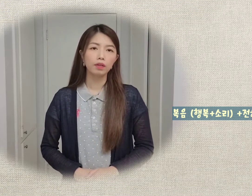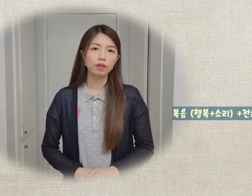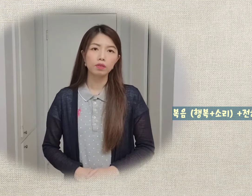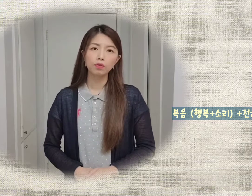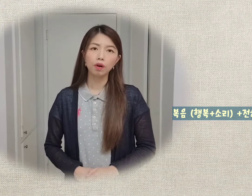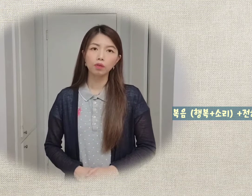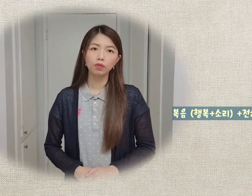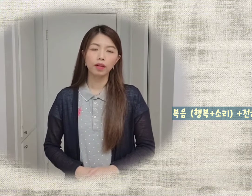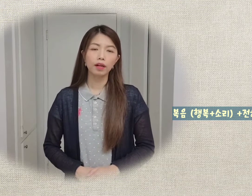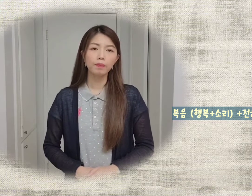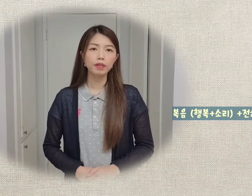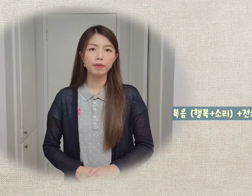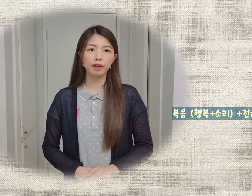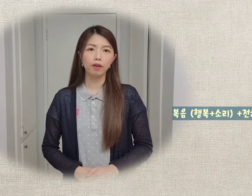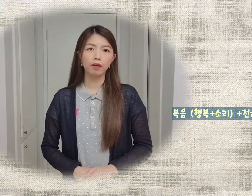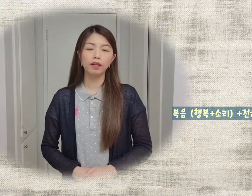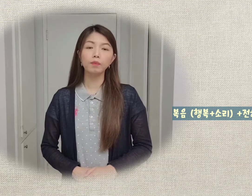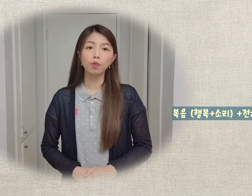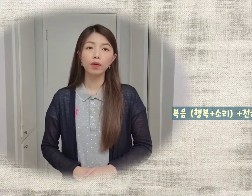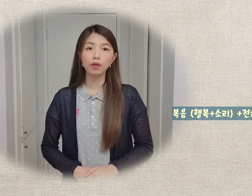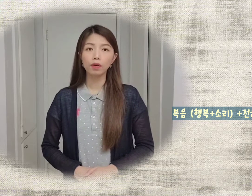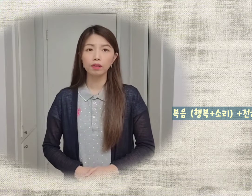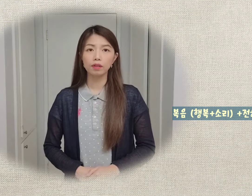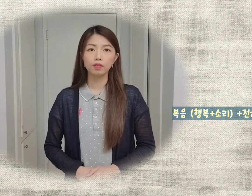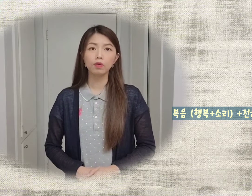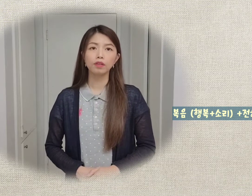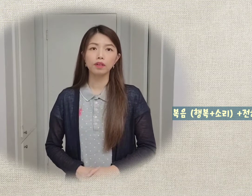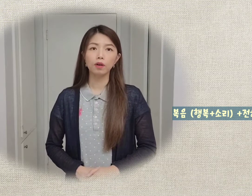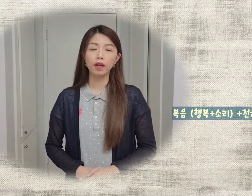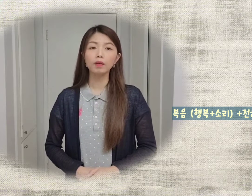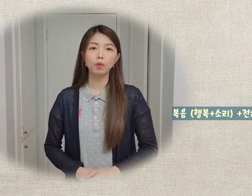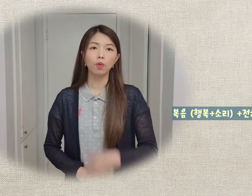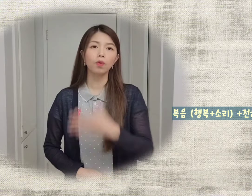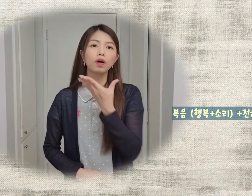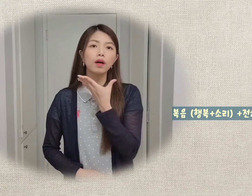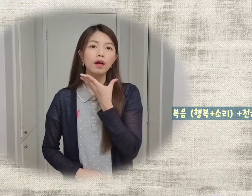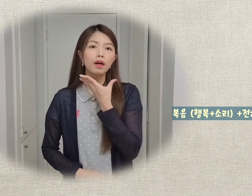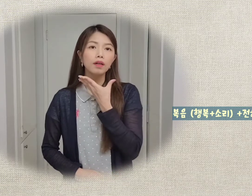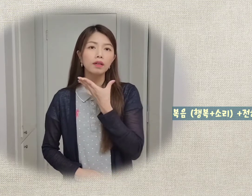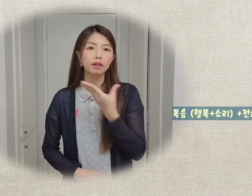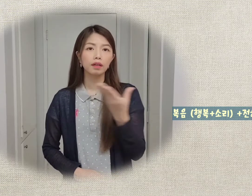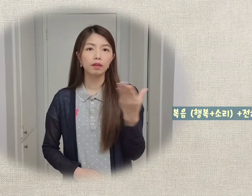소리라고 하는 뜻의 수어 2개를 합하시면 돼요. 일단 복이라고 하는 뜻의 수어는요, 행복.